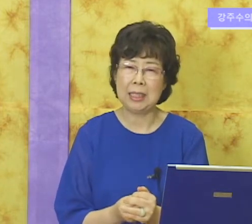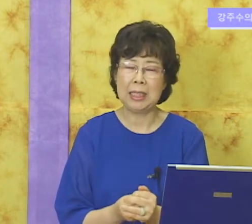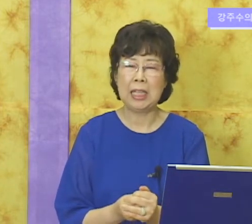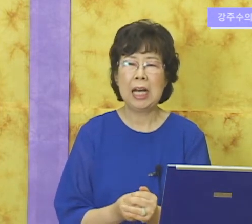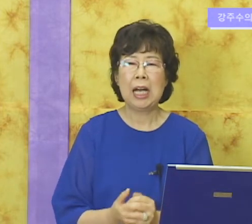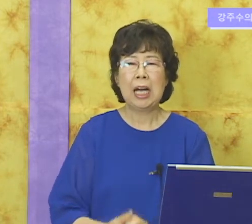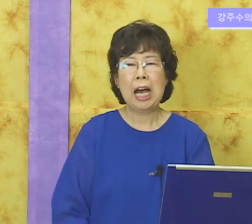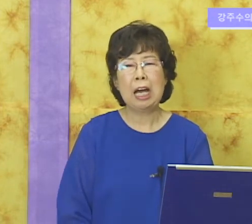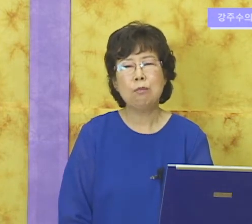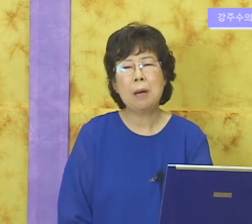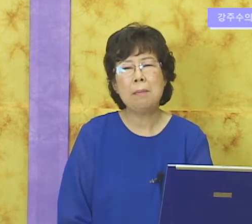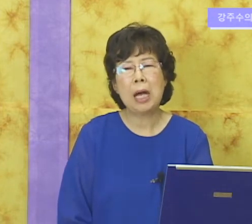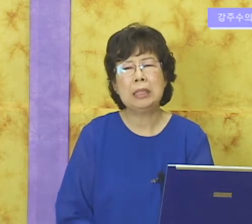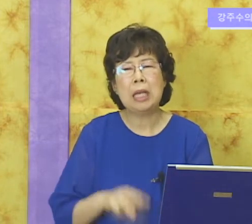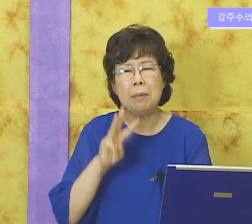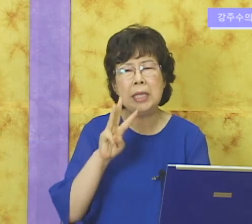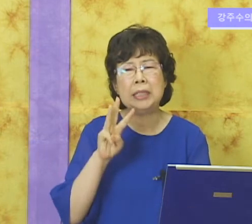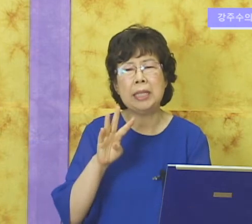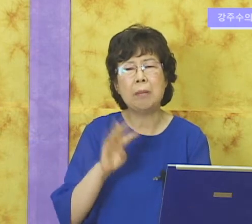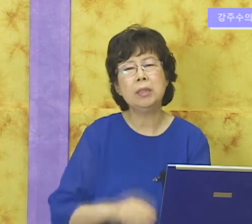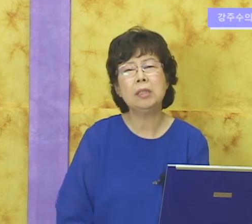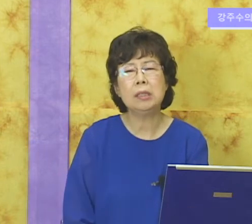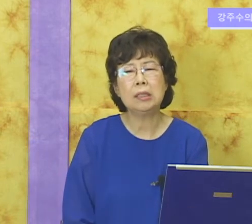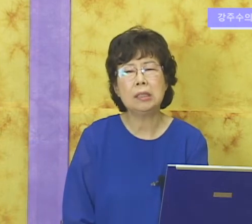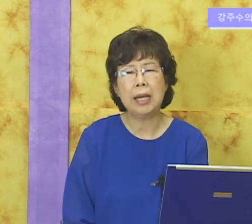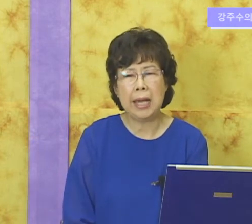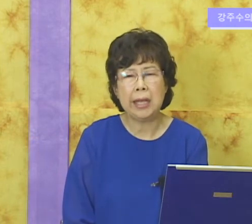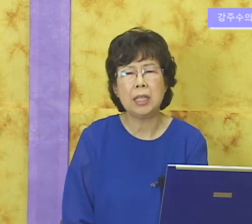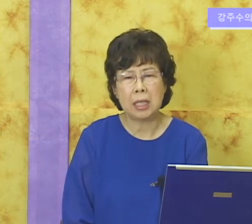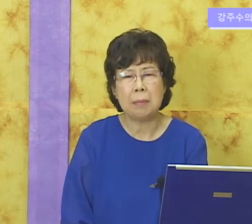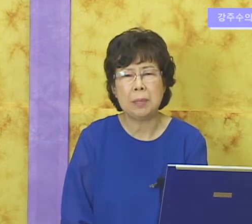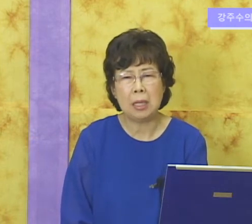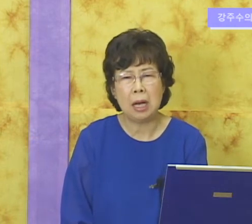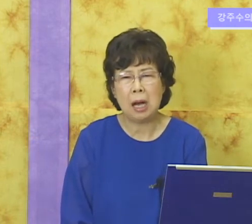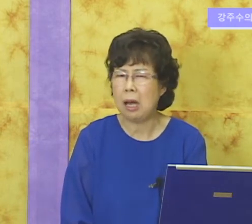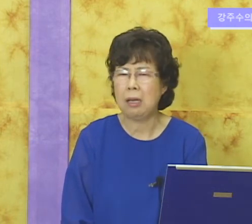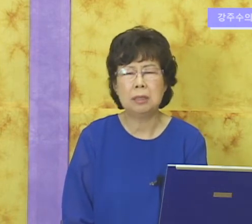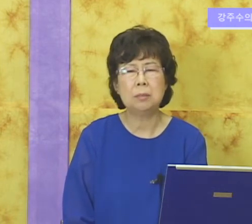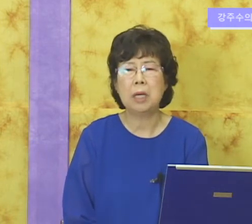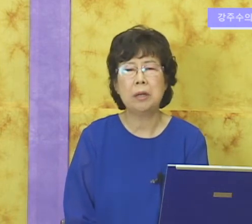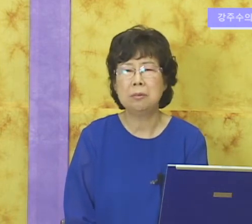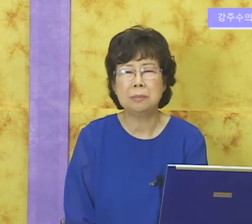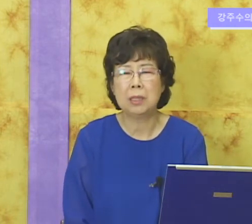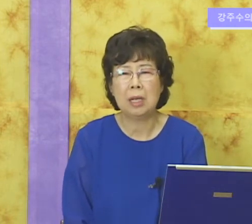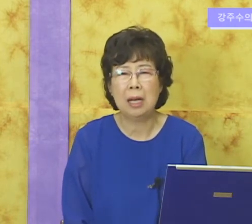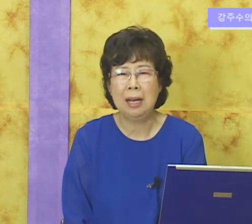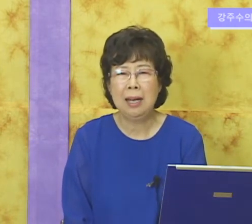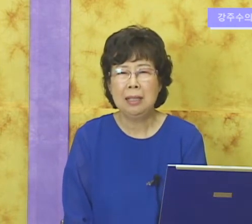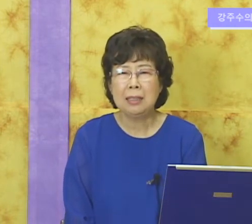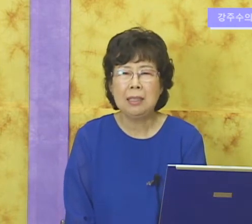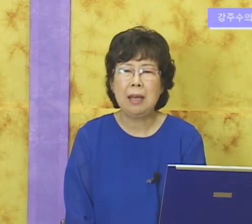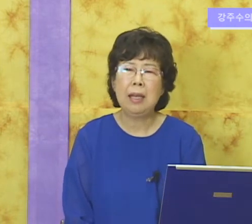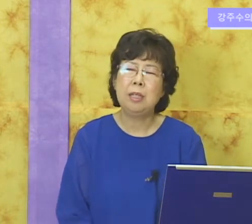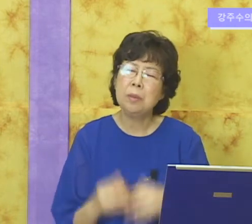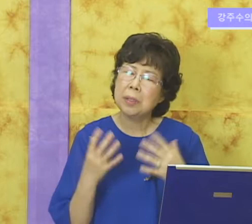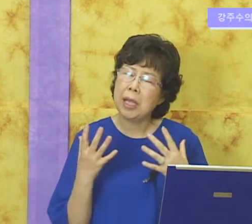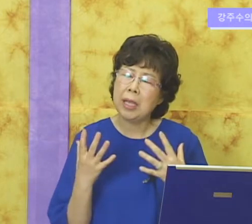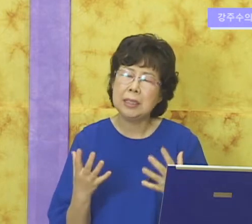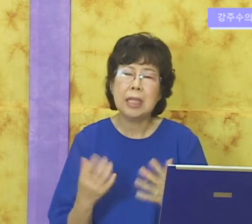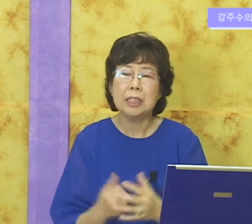때까지 하룻밤에 한 3번 내지 4번을 아기가 깹니다. 정말 괴롭습니다. 그때 일부러 깨지